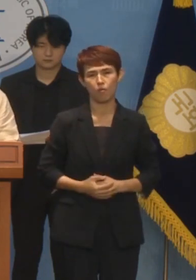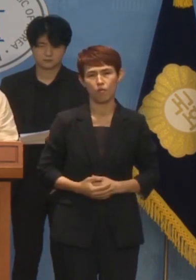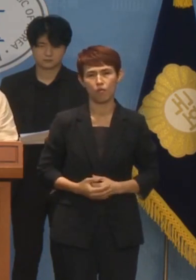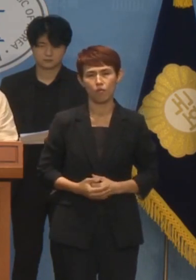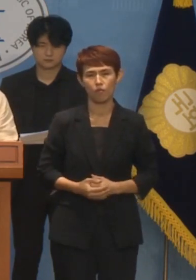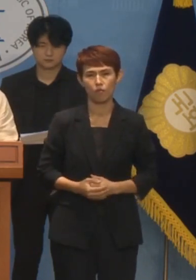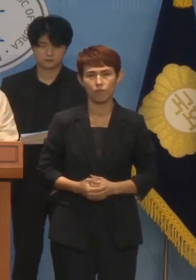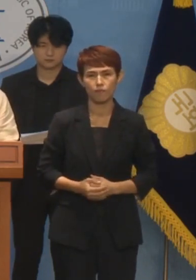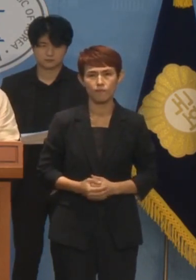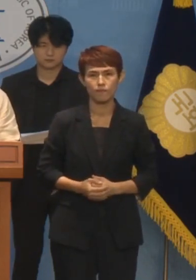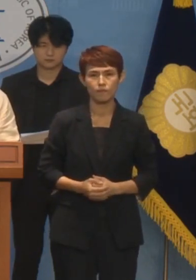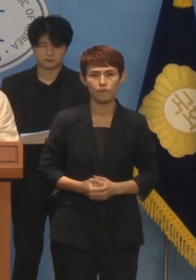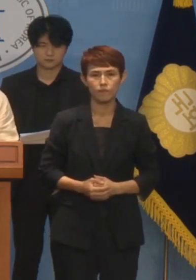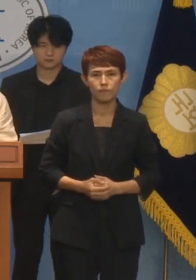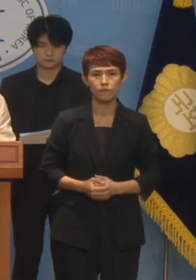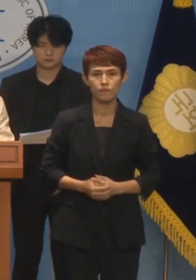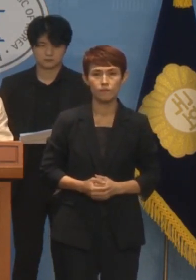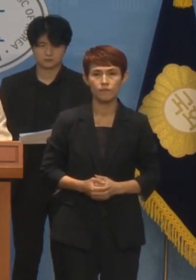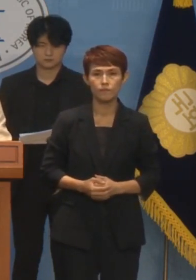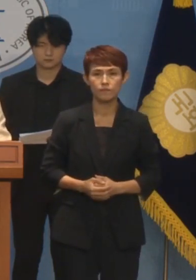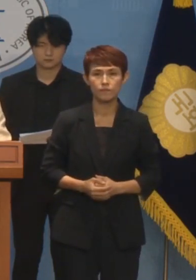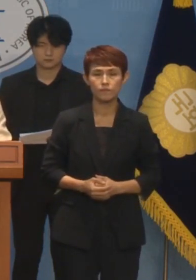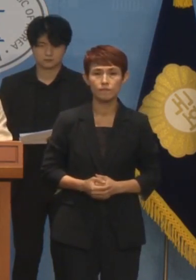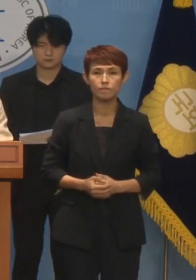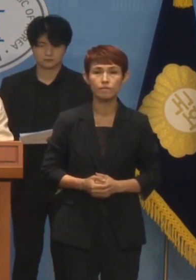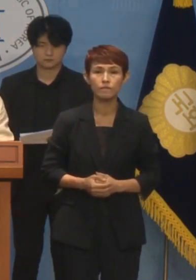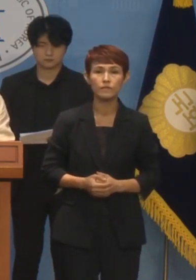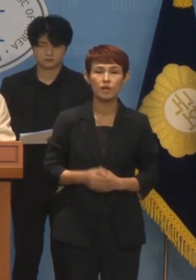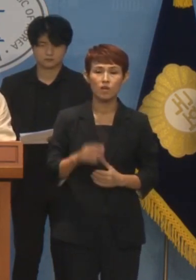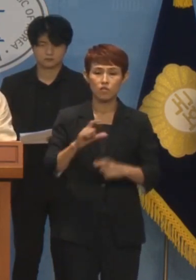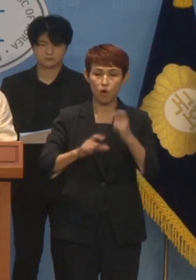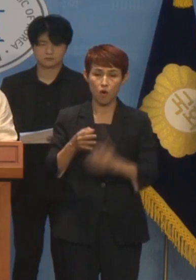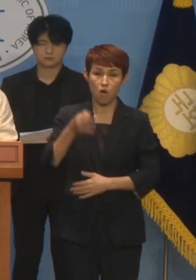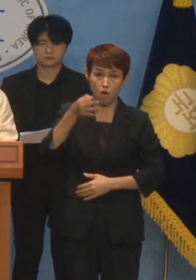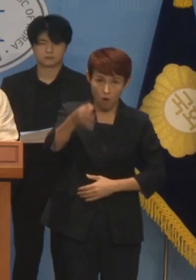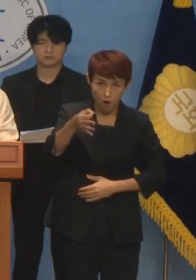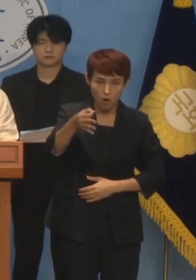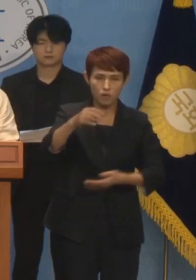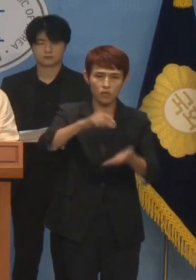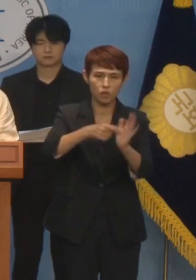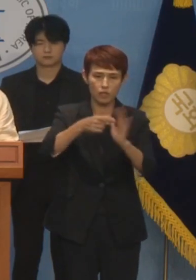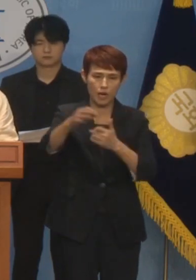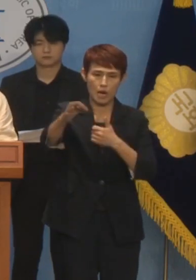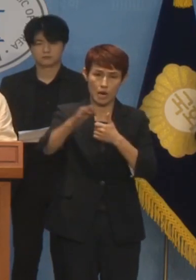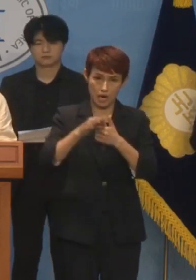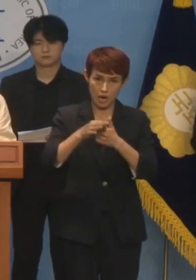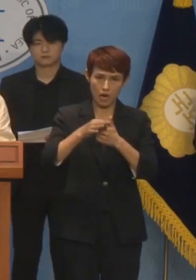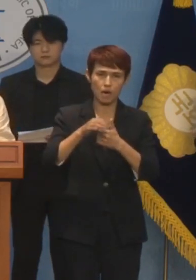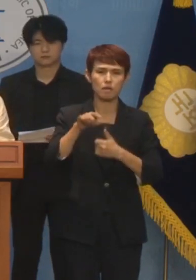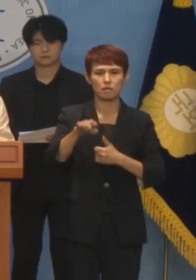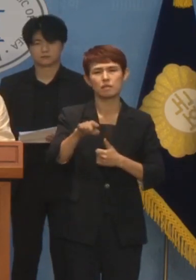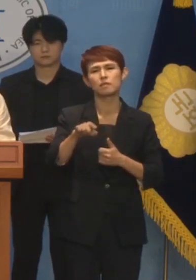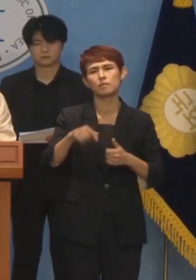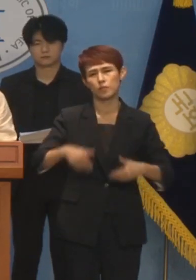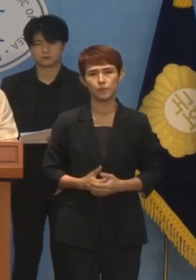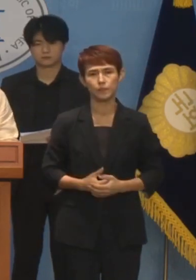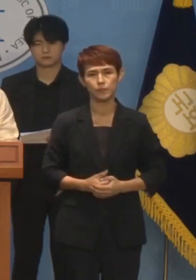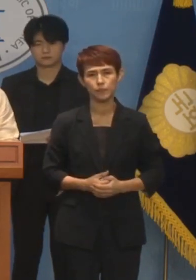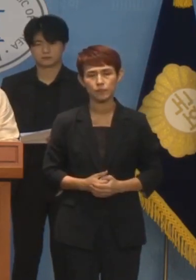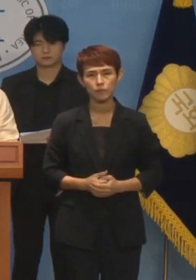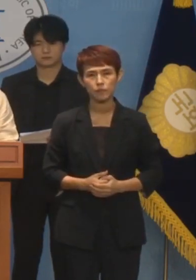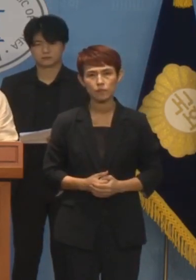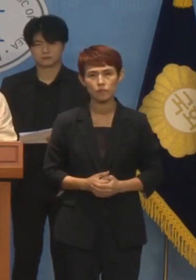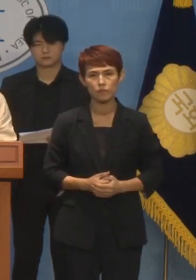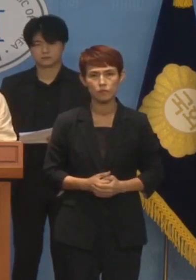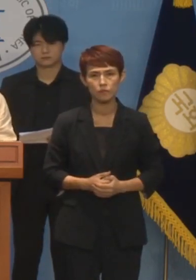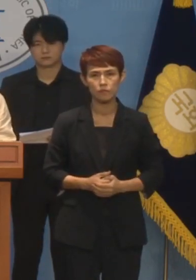있습니다. 결국 답은 더 내고 그 내는 만큼 적당한 양의 연금을 수령해야 하는 방향으로 가야 할 것입니다.